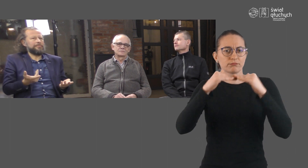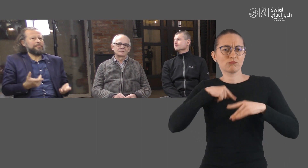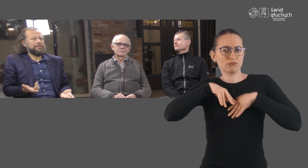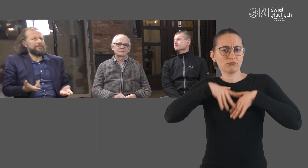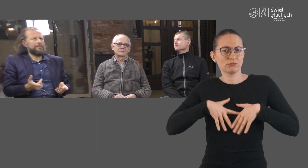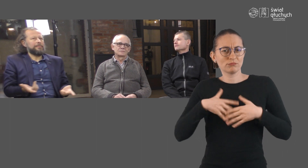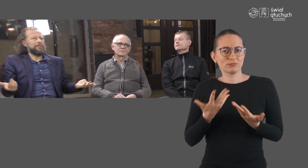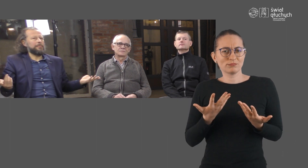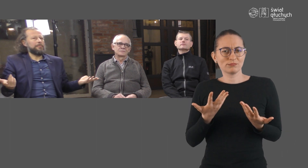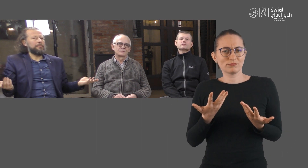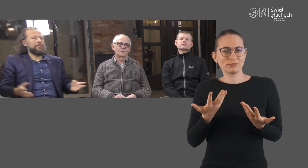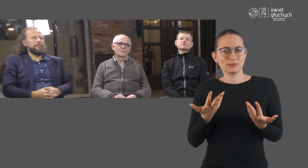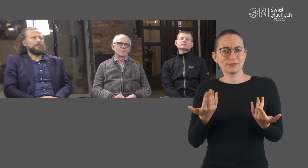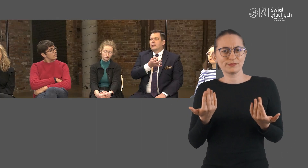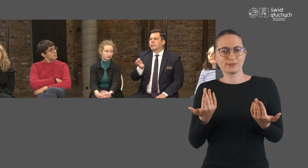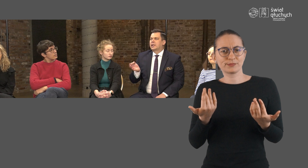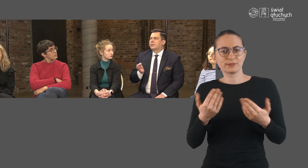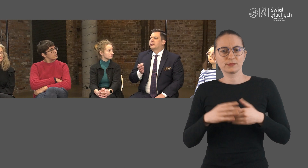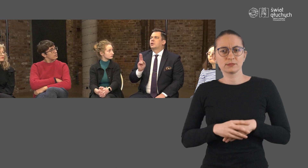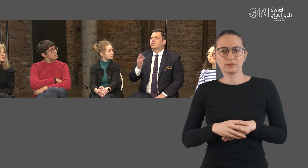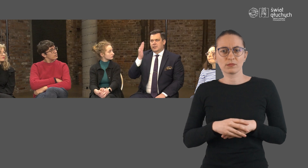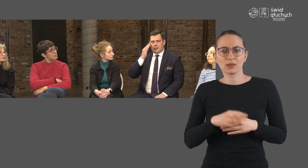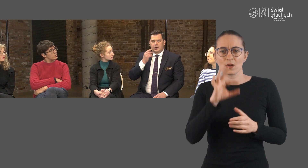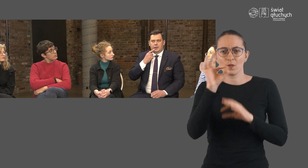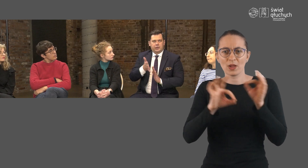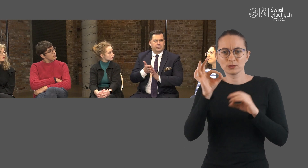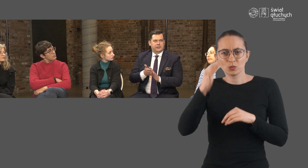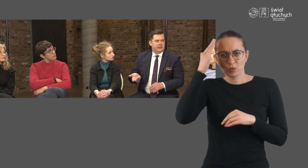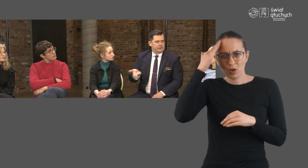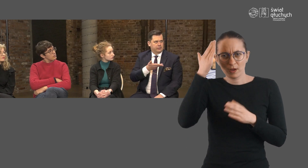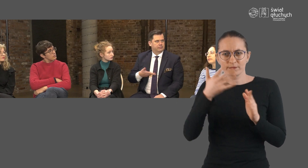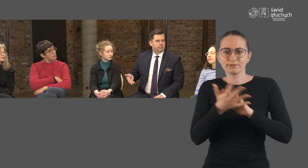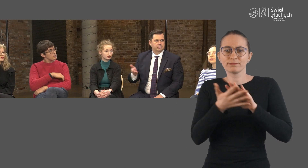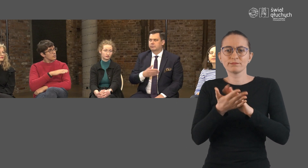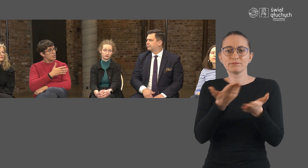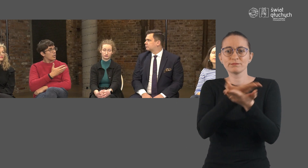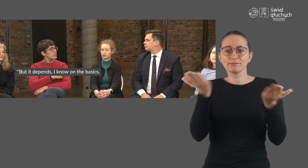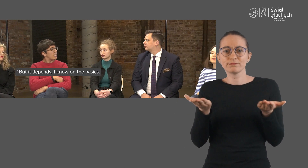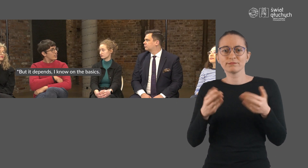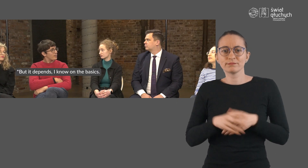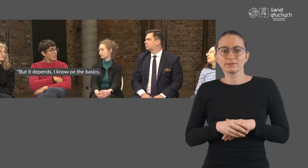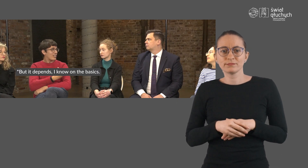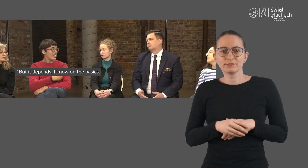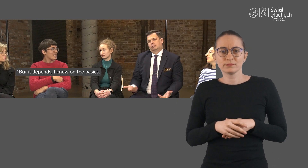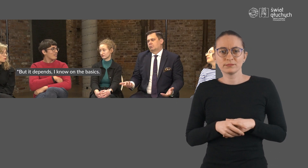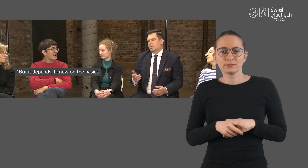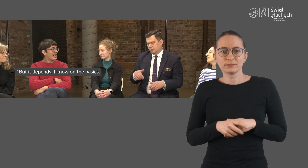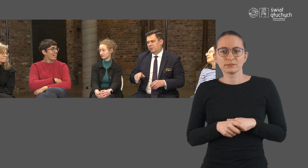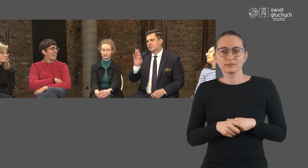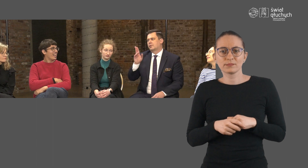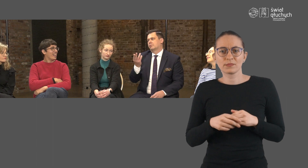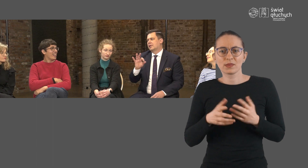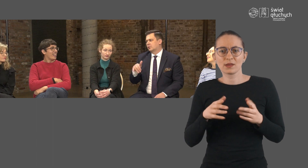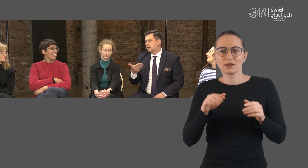słyszącym. No takie było moje odczucie. Pytanie, kto zna migowy z was? Ale to zależy od podstawy, jest